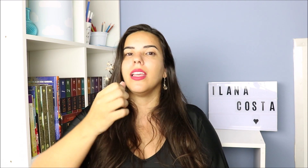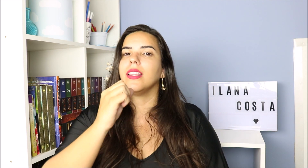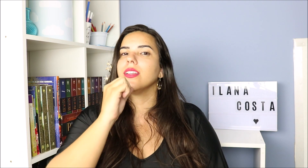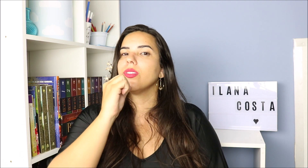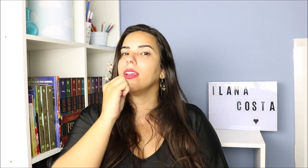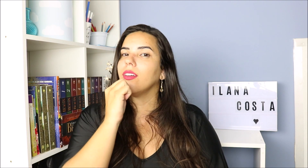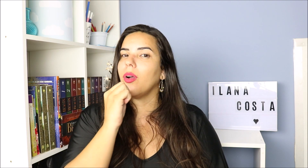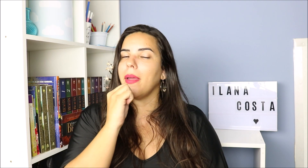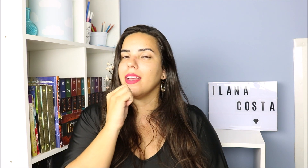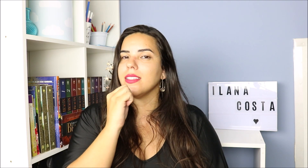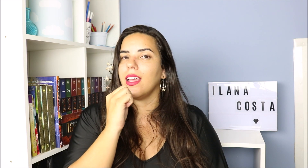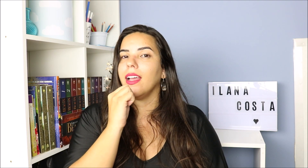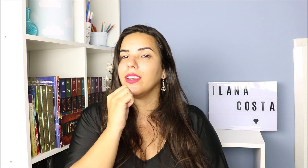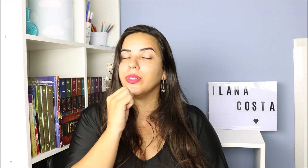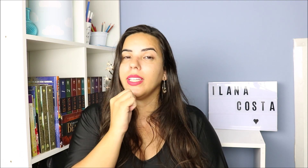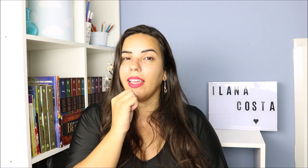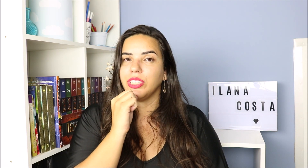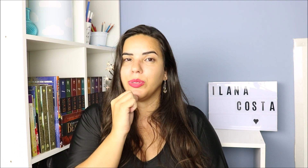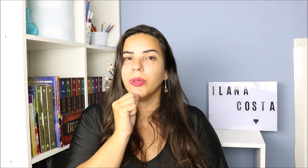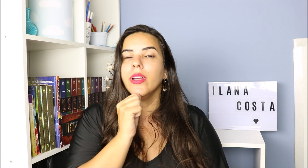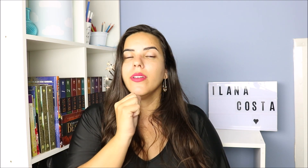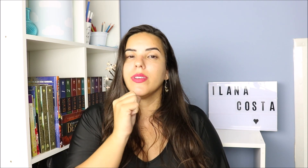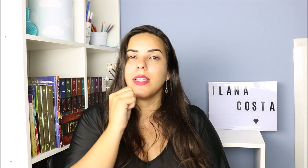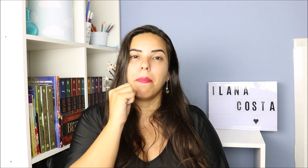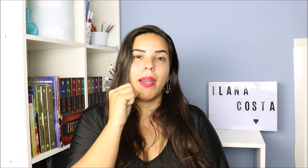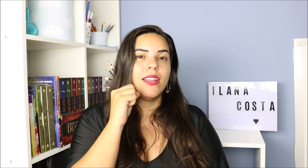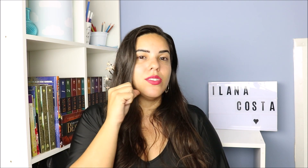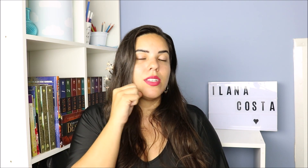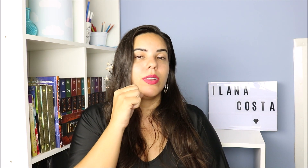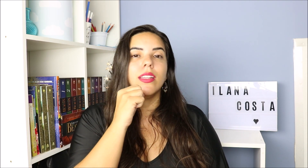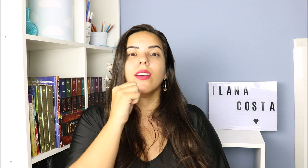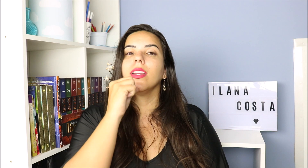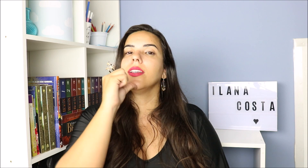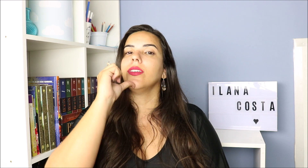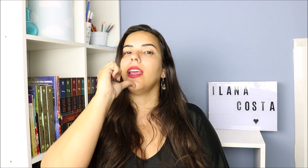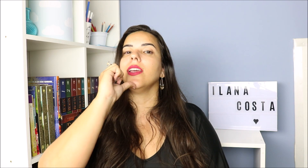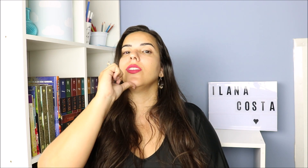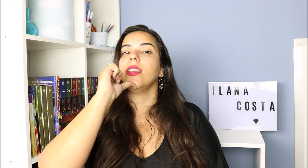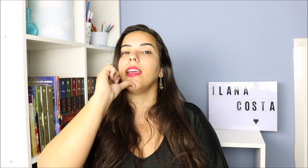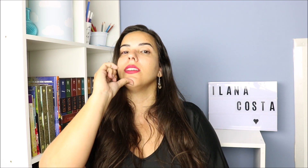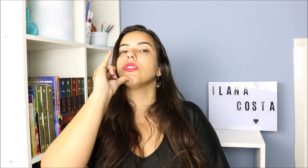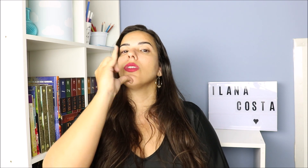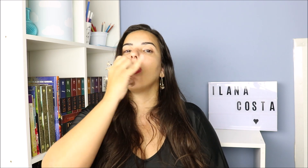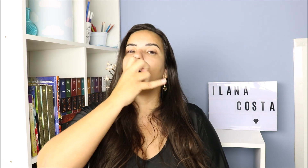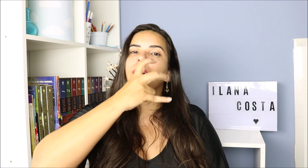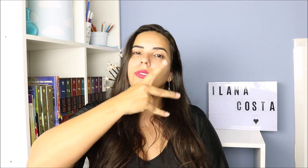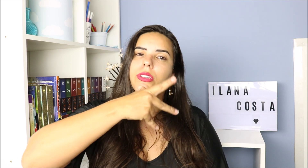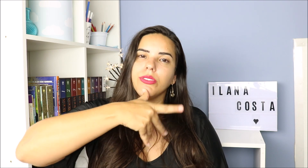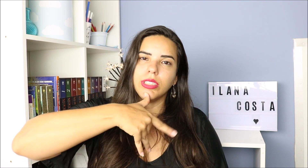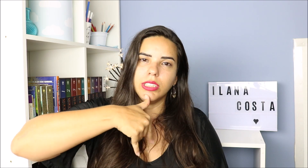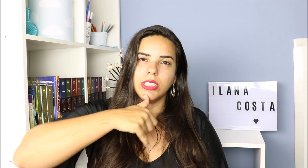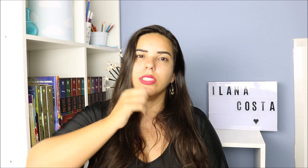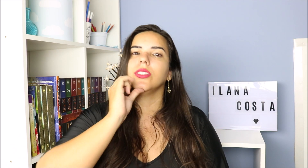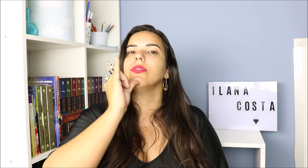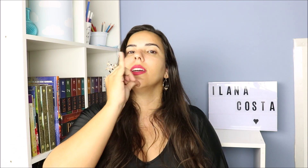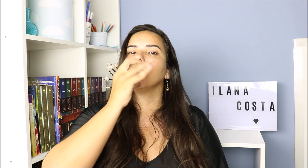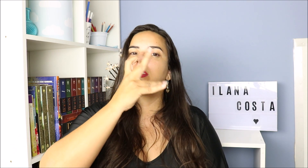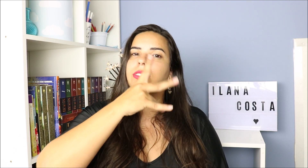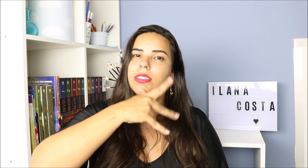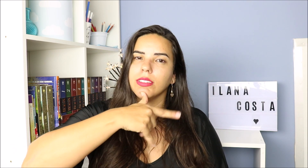seguida. Só que começa aqui do queixo. Você prende o seu dedão aqui no queixo e aí solta os dedinhos. Vai soltando.